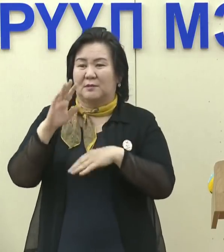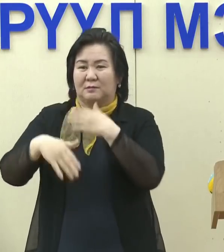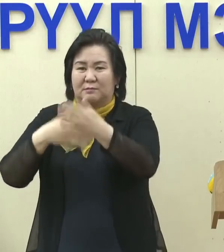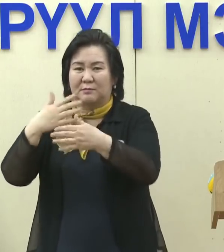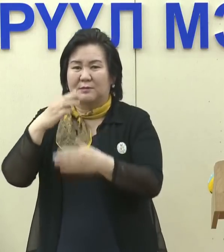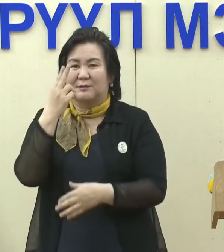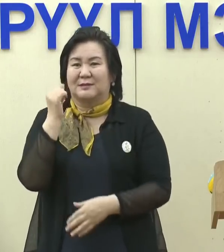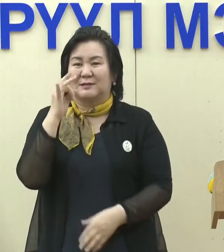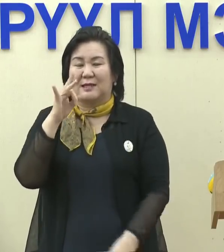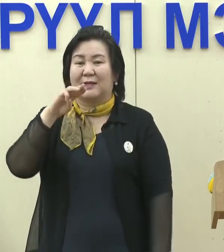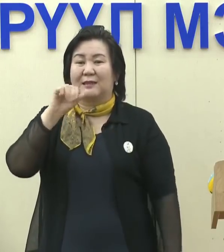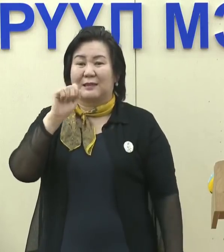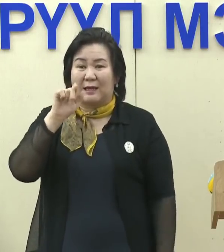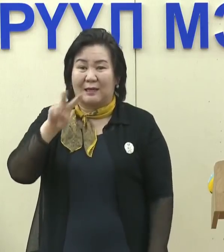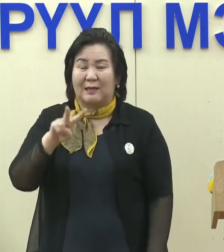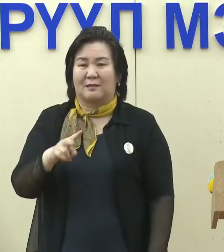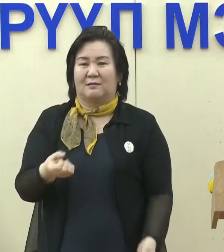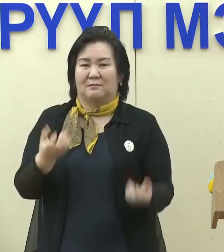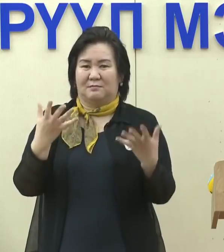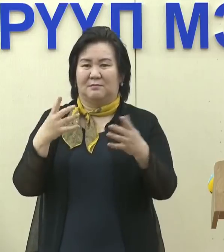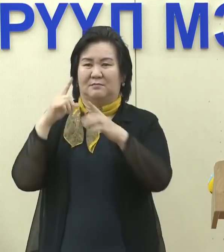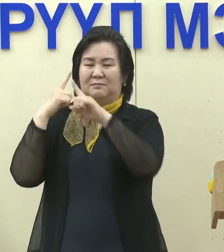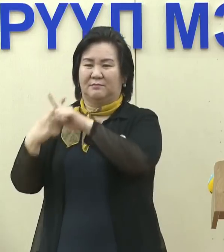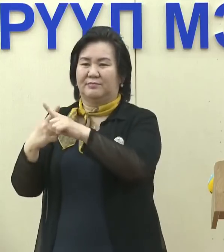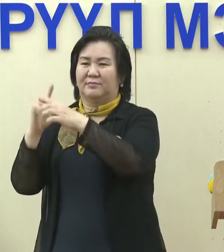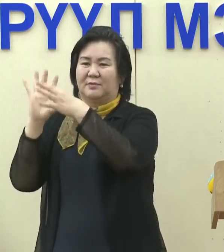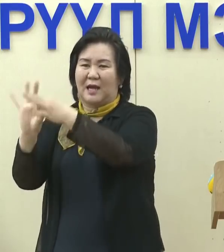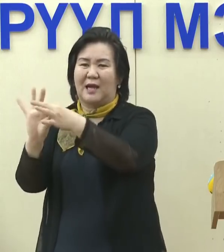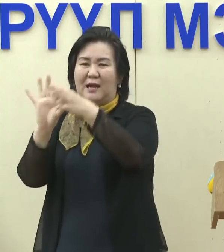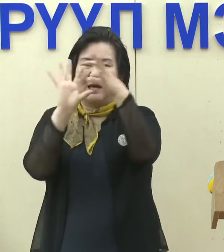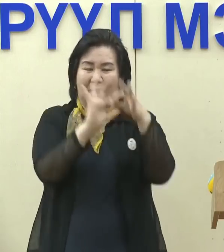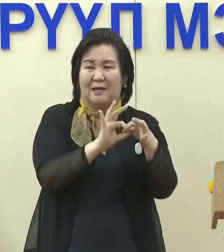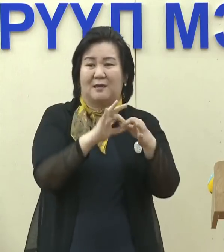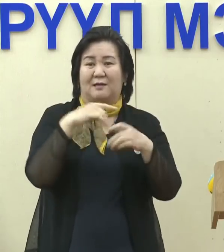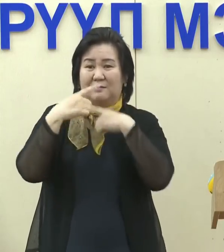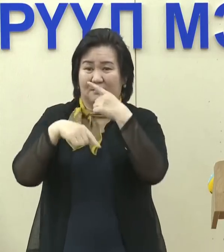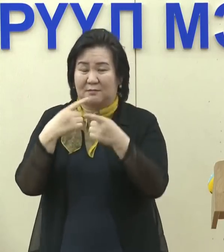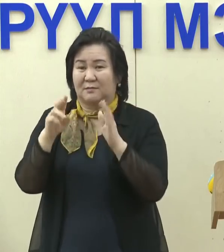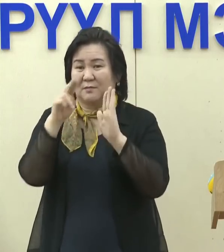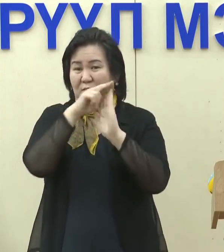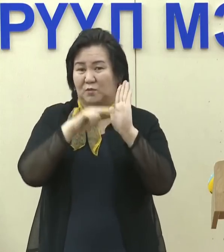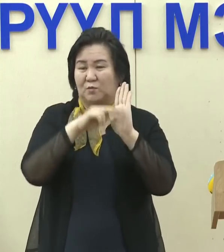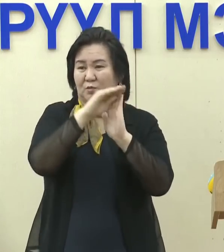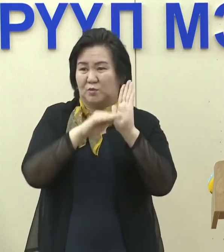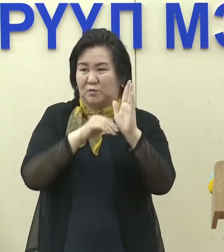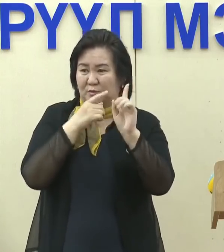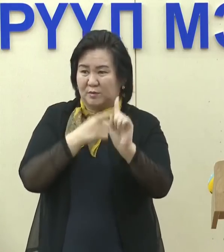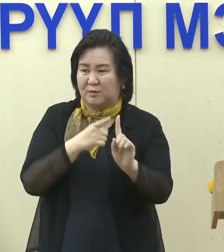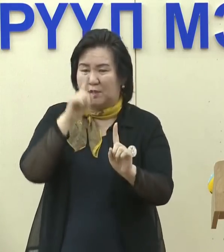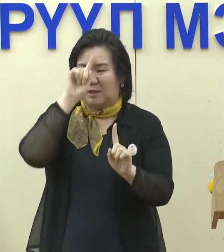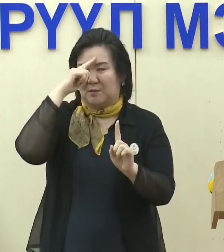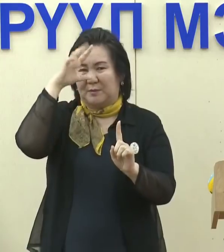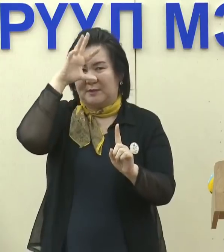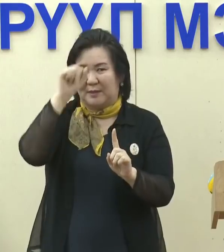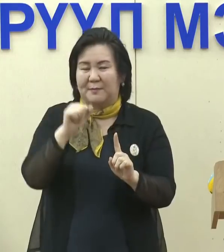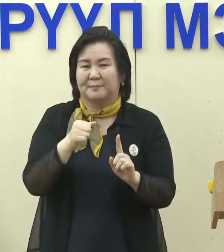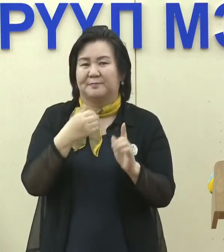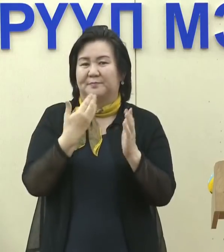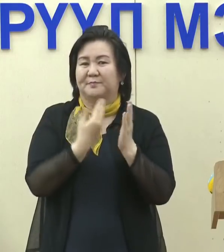бол ерөөсө хөл хорой хөдөлгөөний хязгаарлалт байдаг. Тэгэхээр энэ жишгээрээ бол бид нар эрүүл мэндийн яамбал энэ